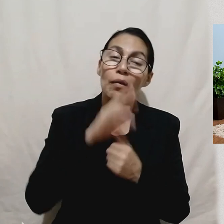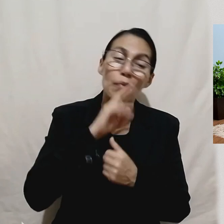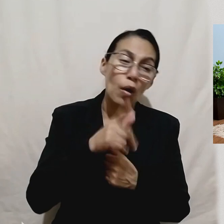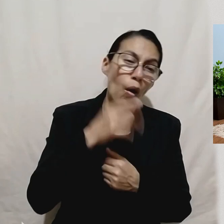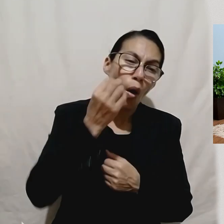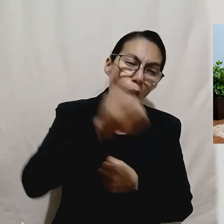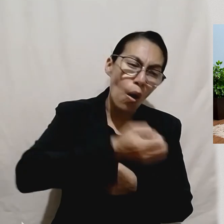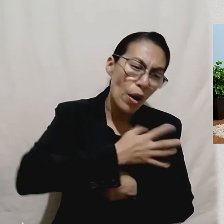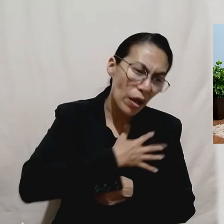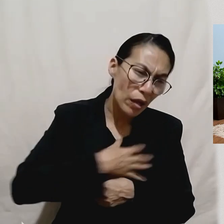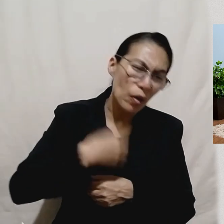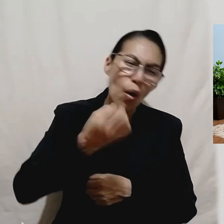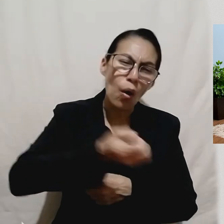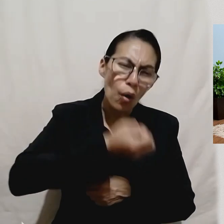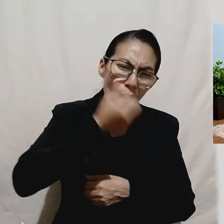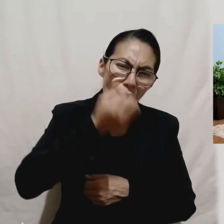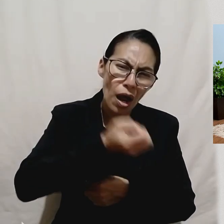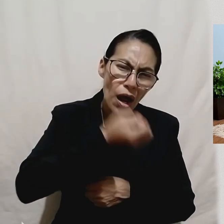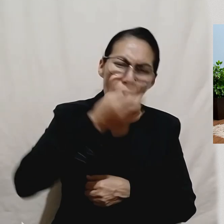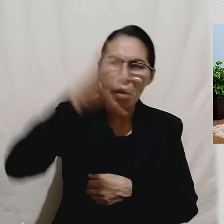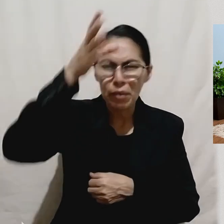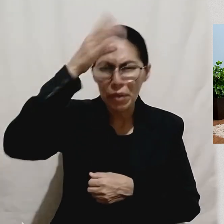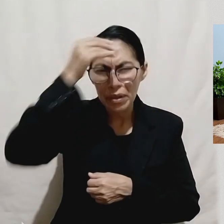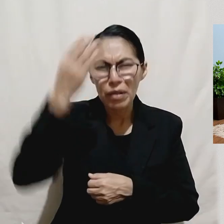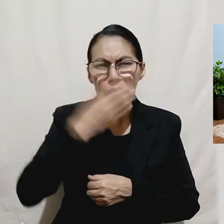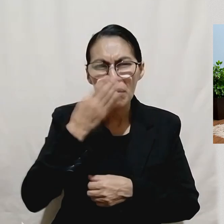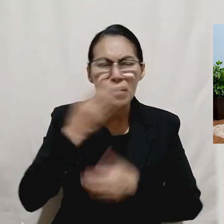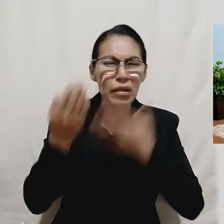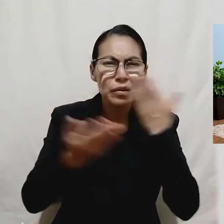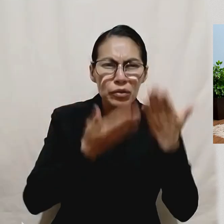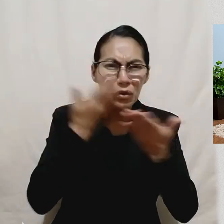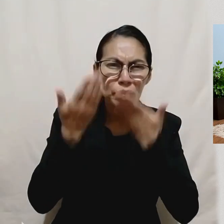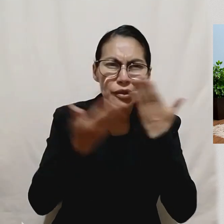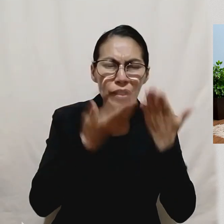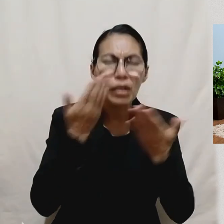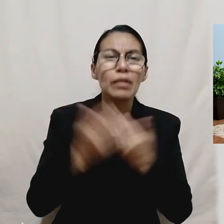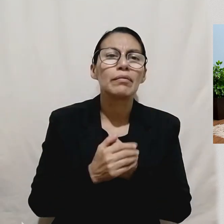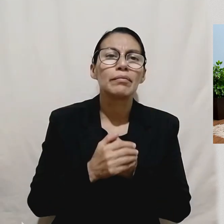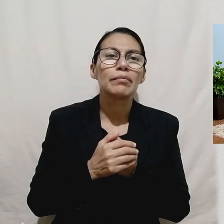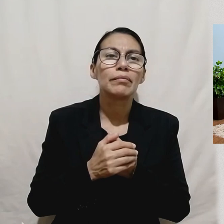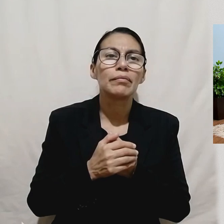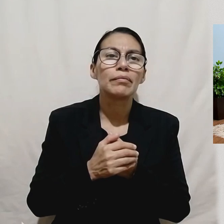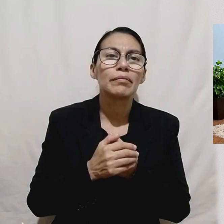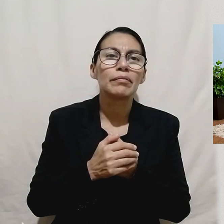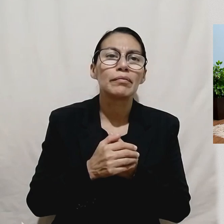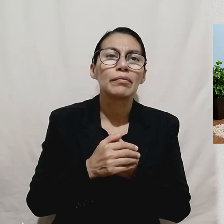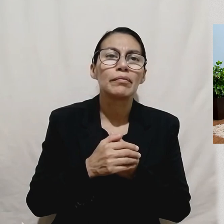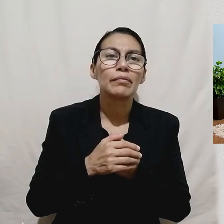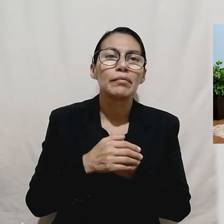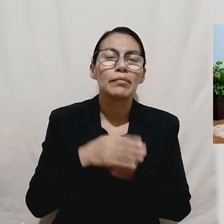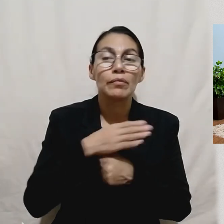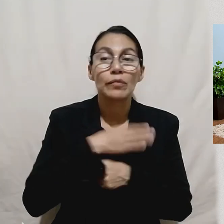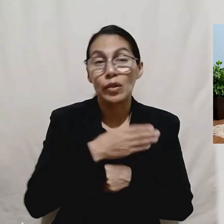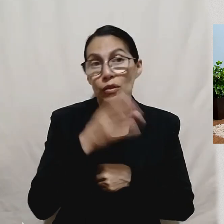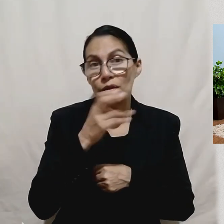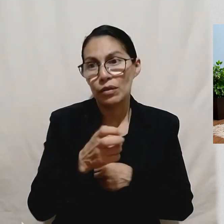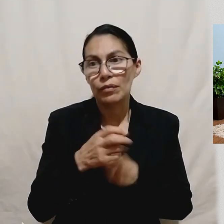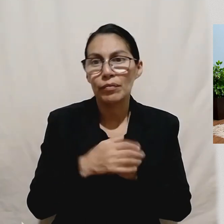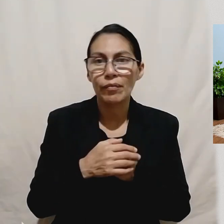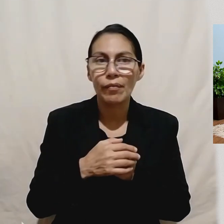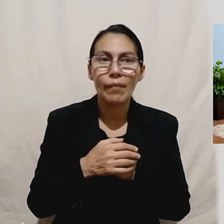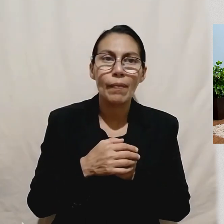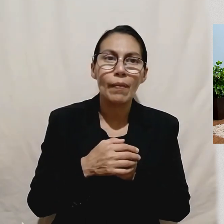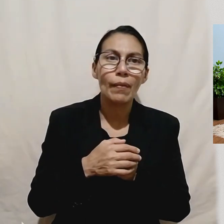a estudiar la Biblia a confiar en el Dios de Lo imposible Pero bueno Esto es solamente